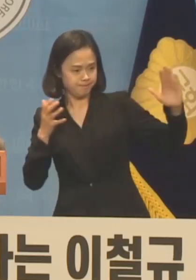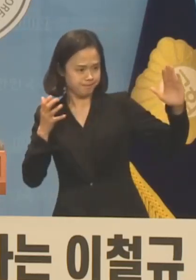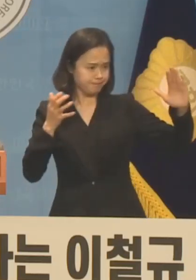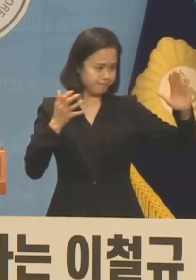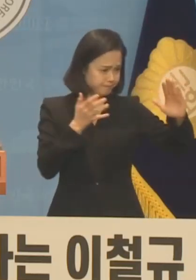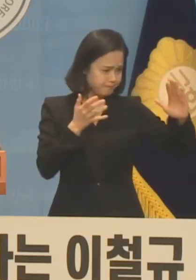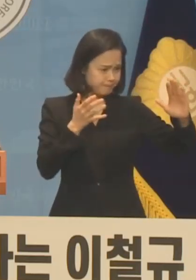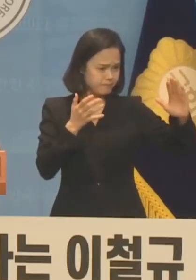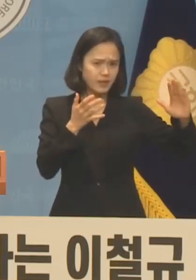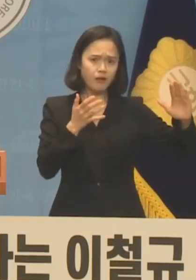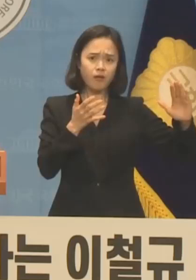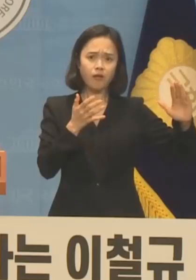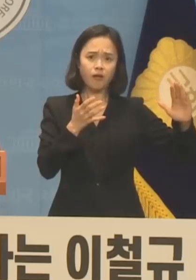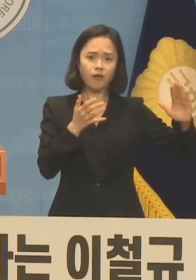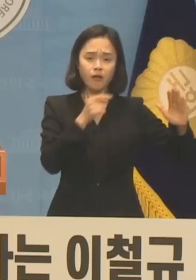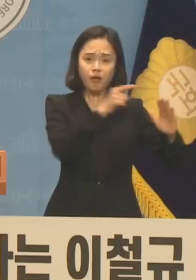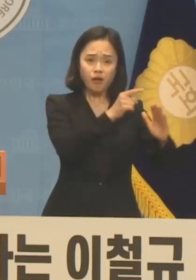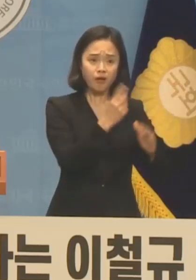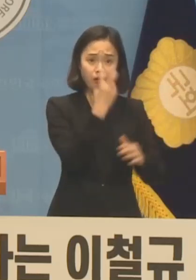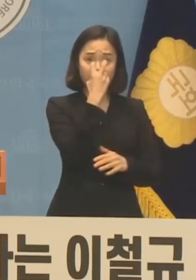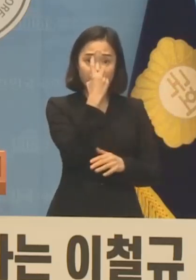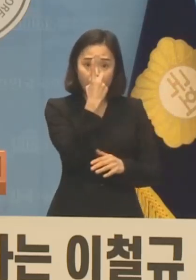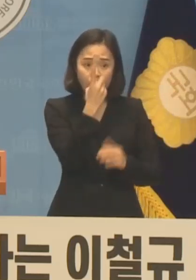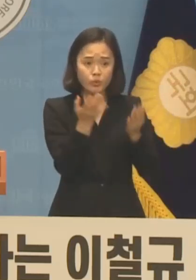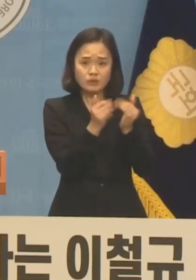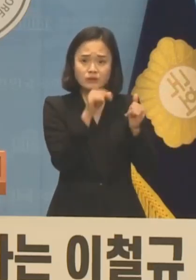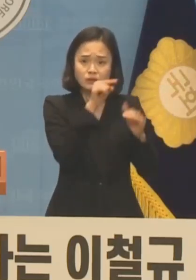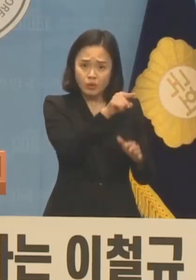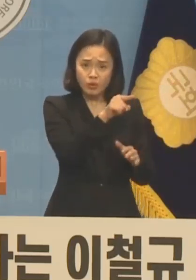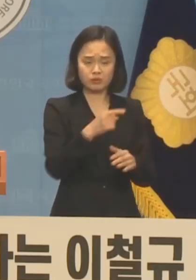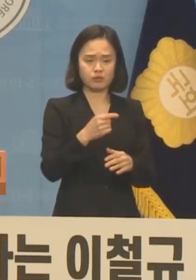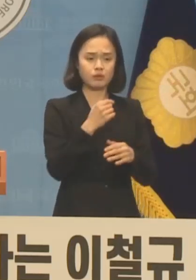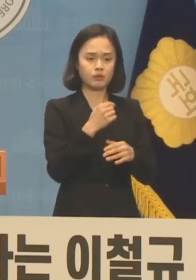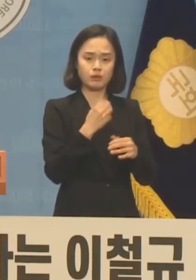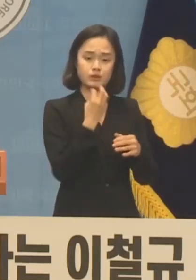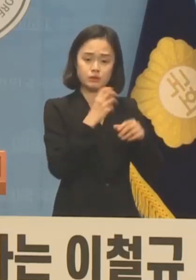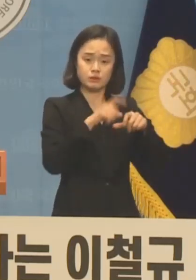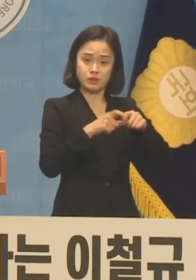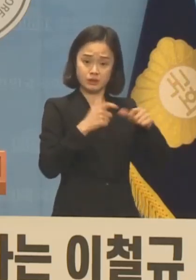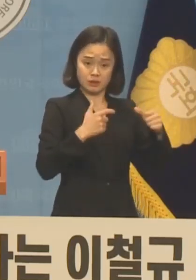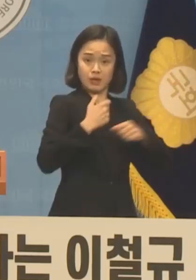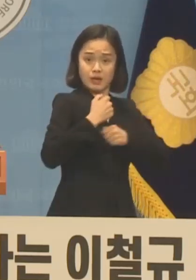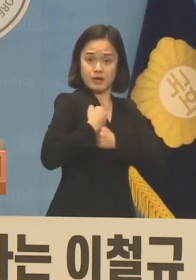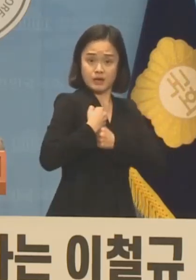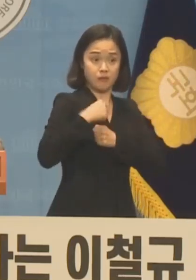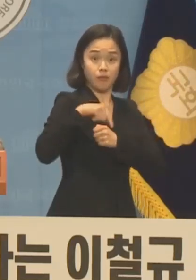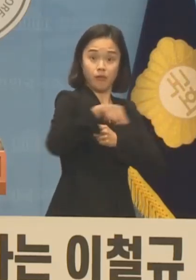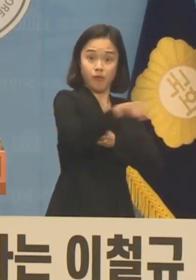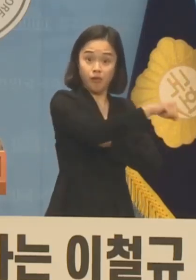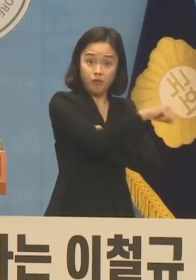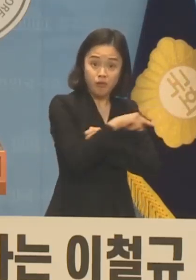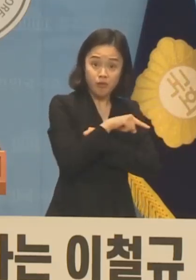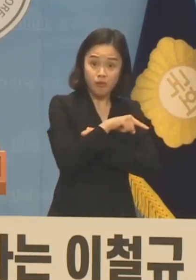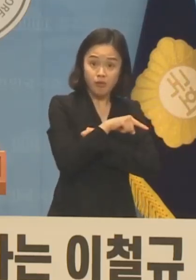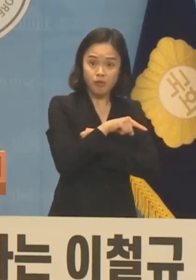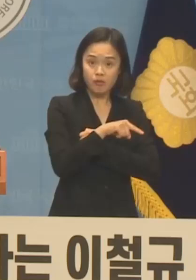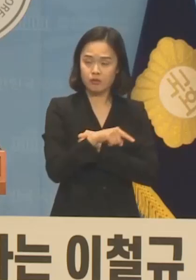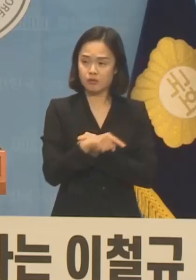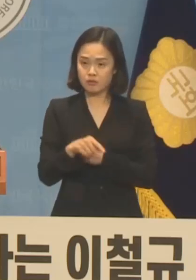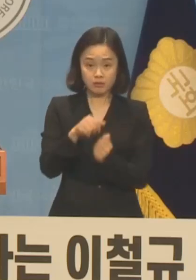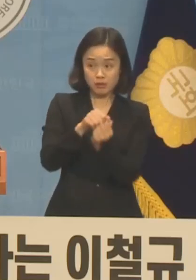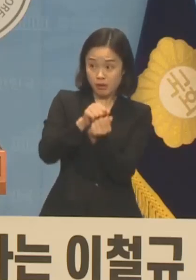하지만 대통령 경호처 소속 직원 및 수방사, 군인 다수가 총동원되어 법원의 체포영장